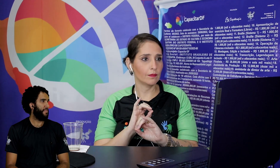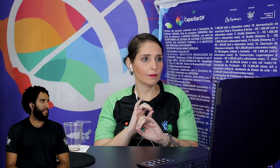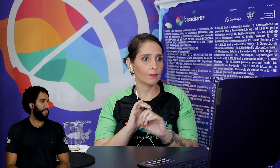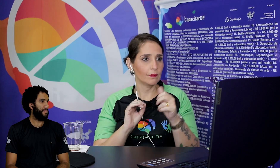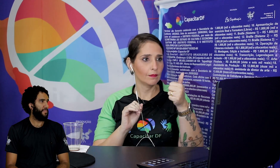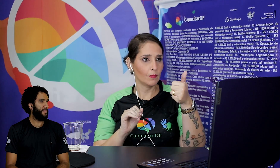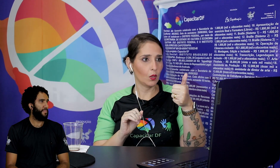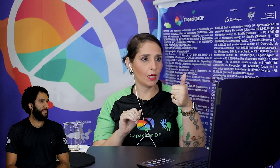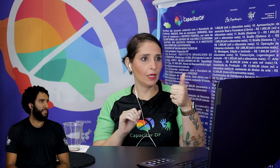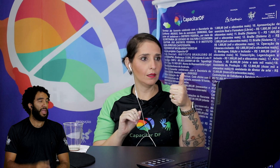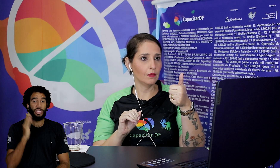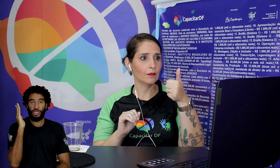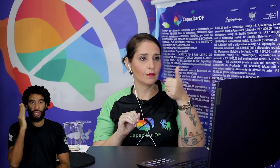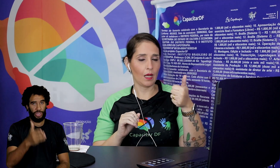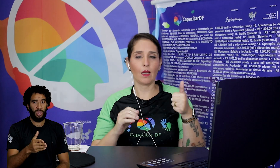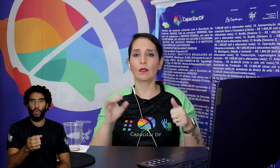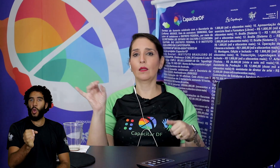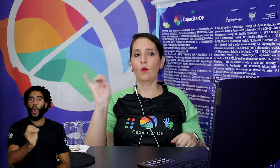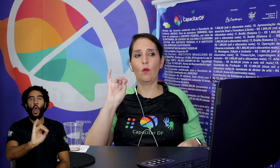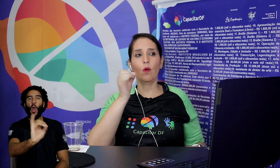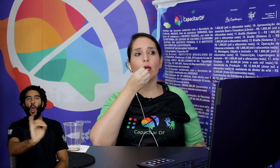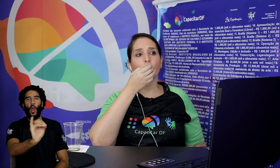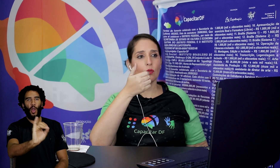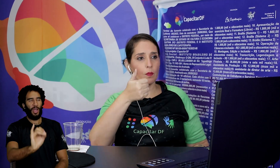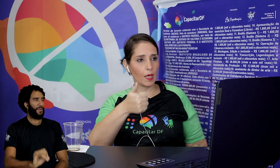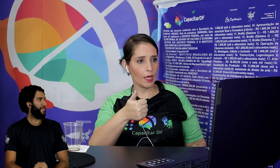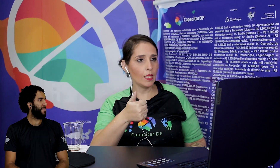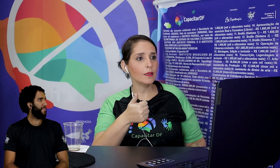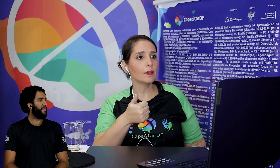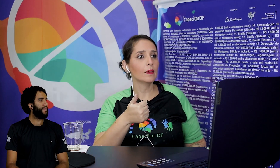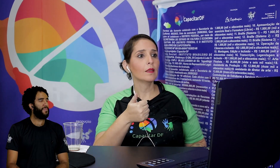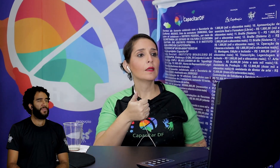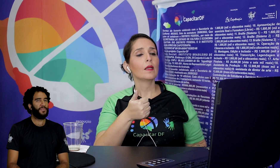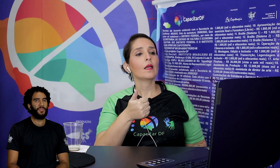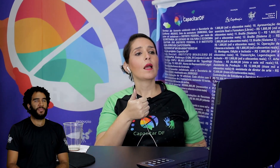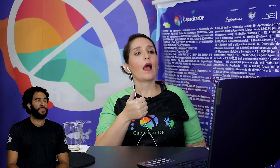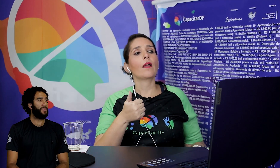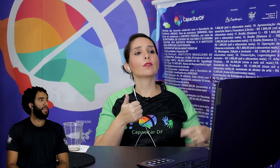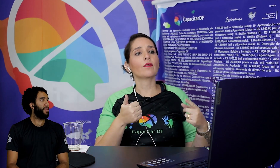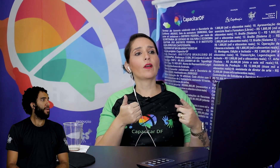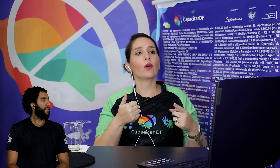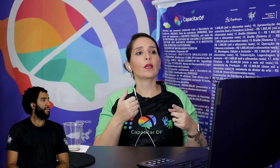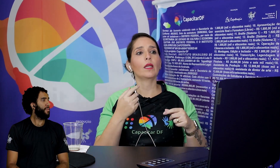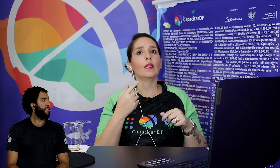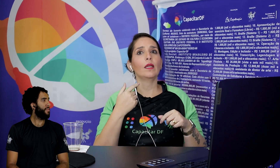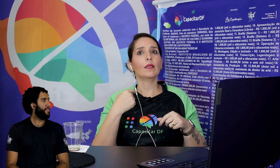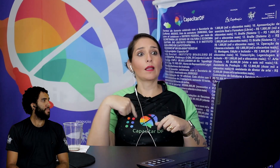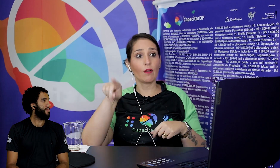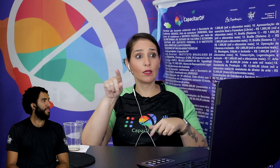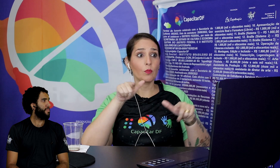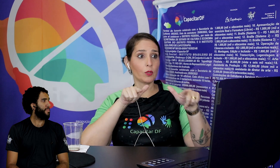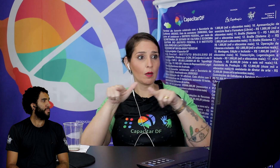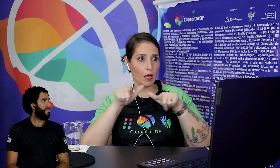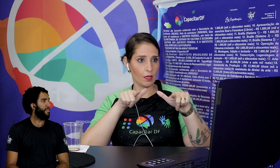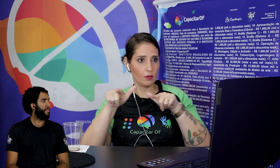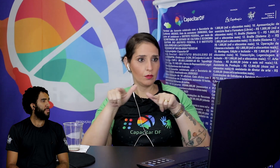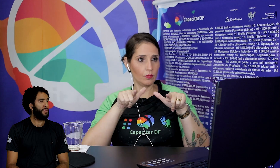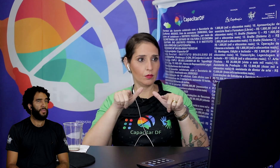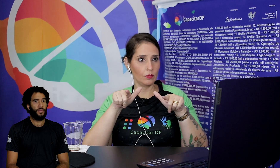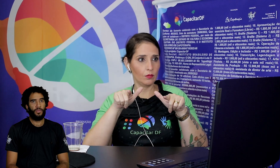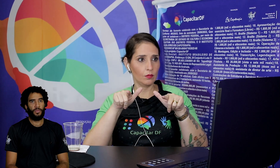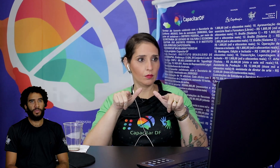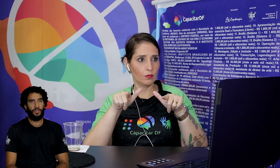oi. Ok? Tá. Certo. Então, oi, tudo bem? Aí você falou que estava indo para o